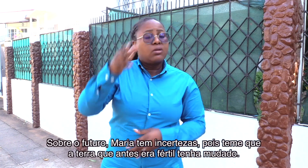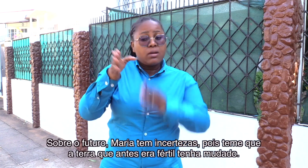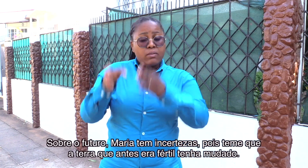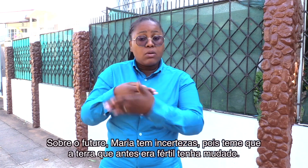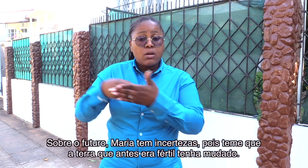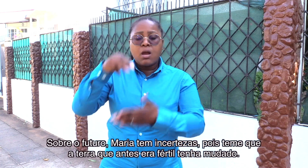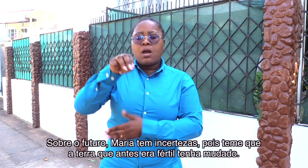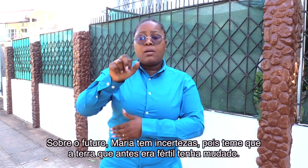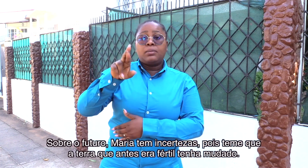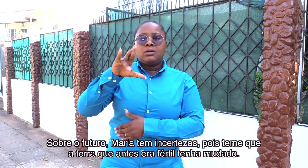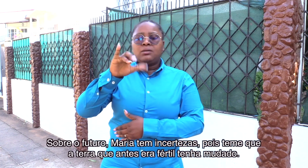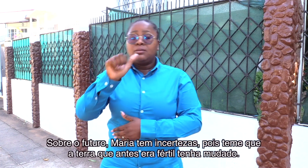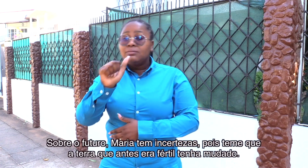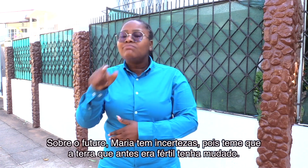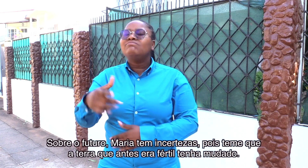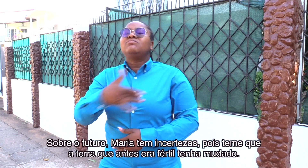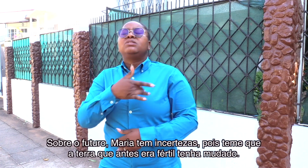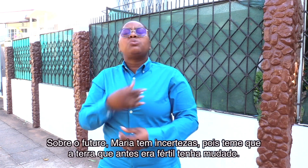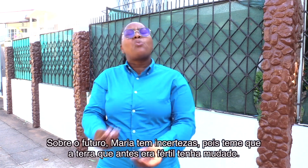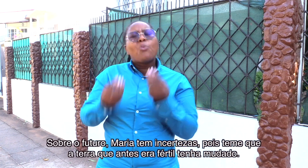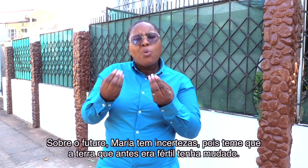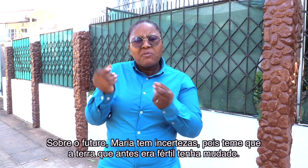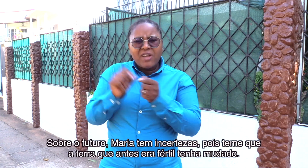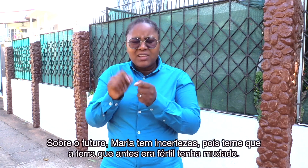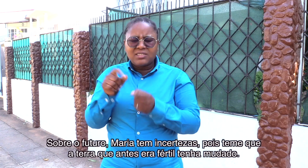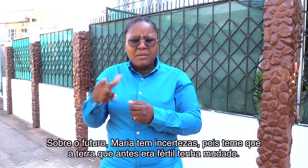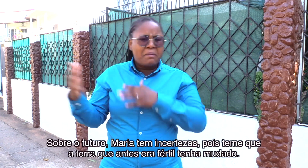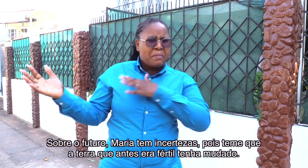pois teme que a terra que antes era fértil tenha mudado.